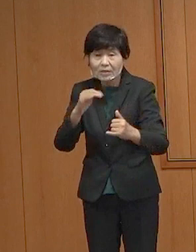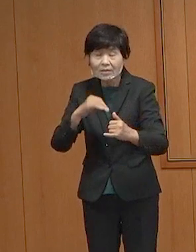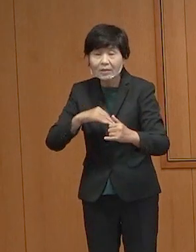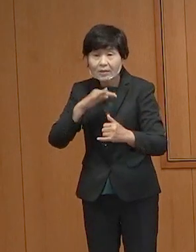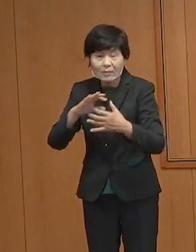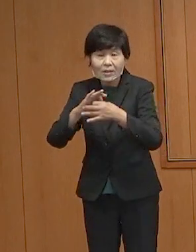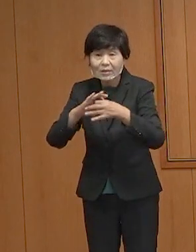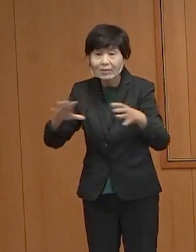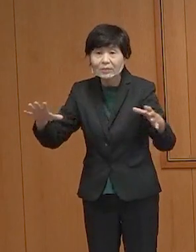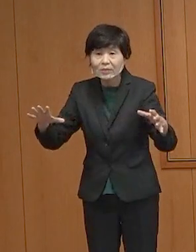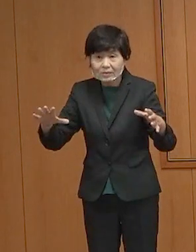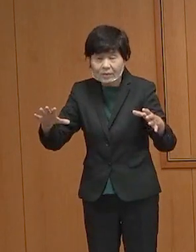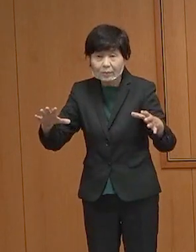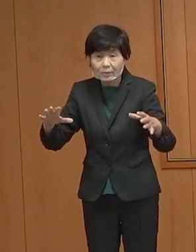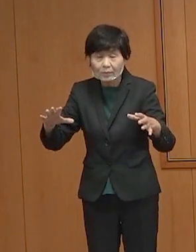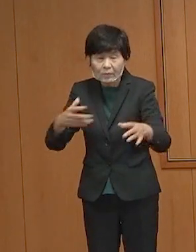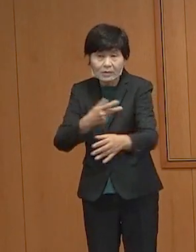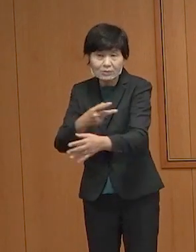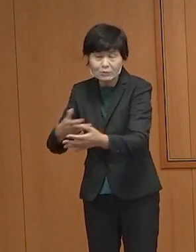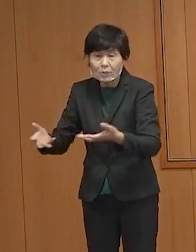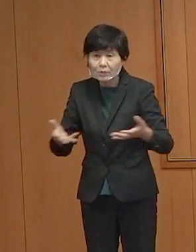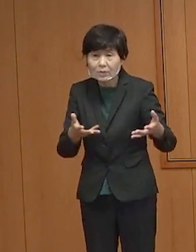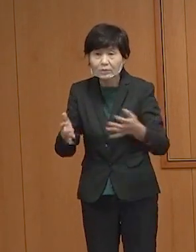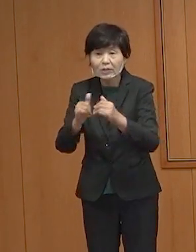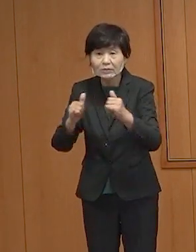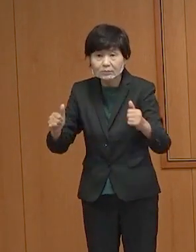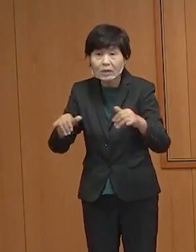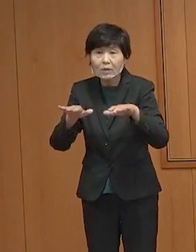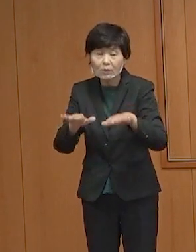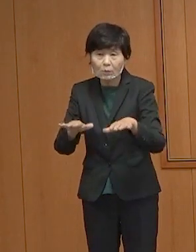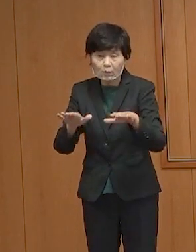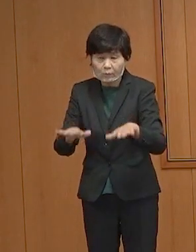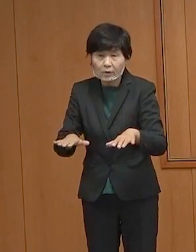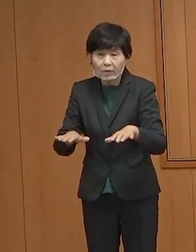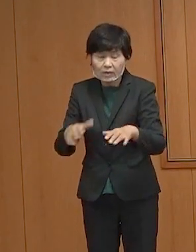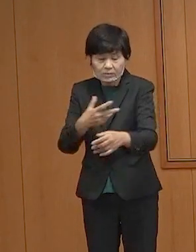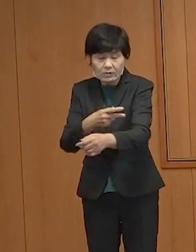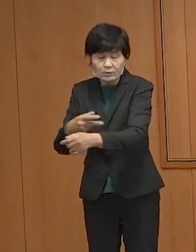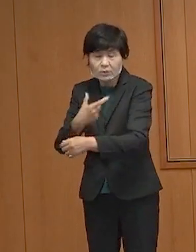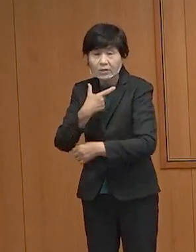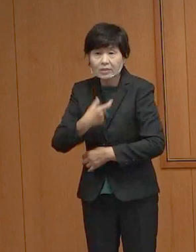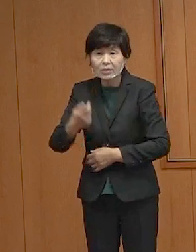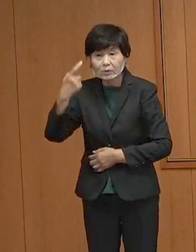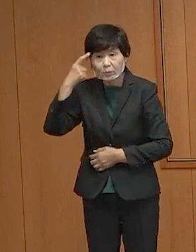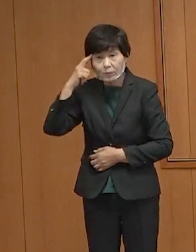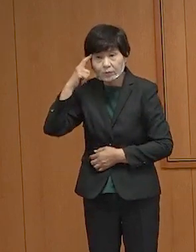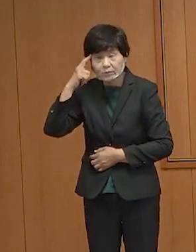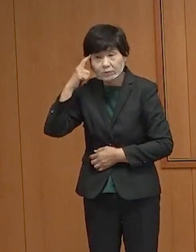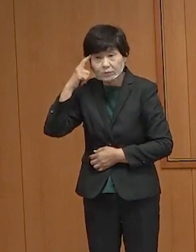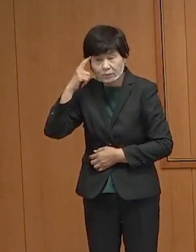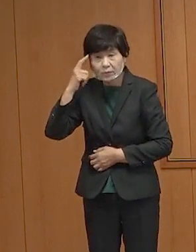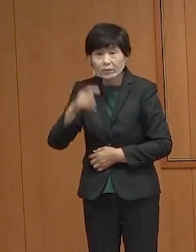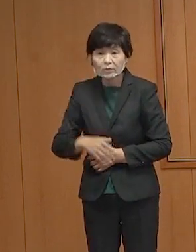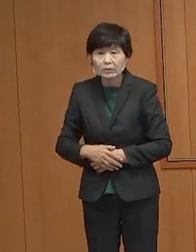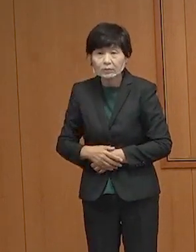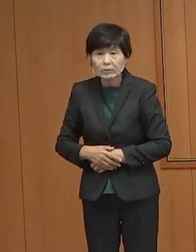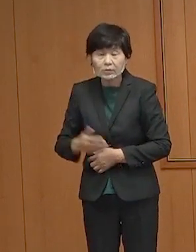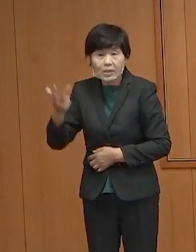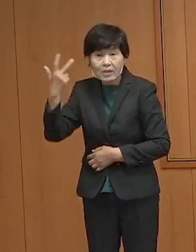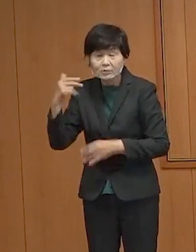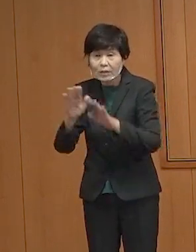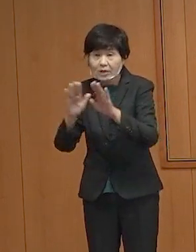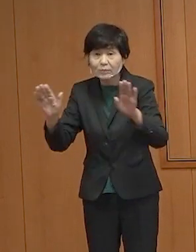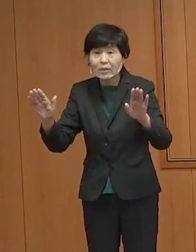われる方、この機会に接種のご検討をいただければと思います。先週開始しました集団接種